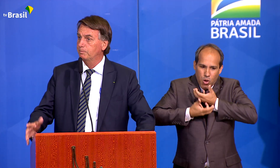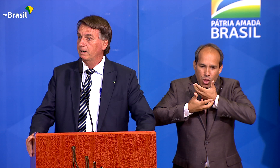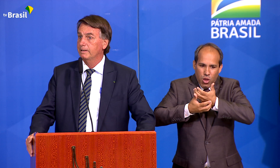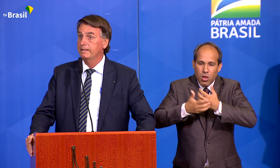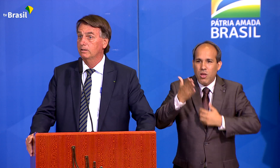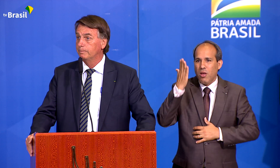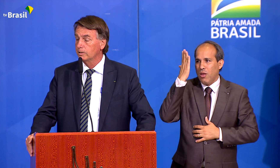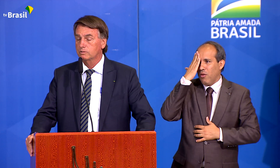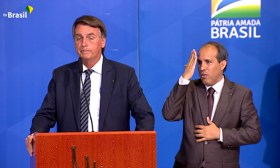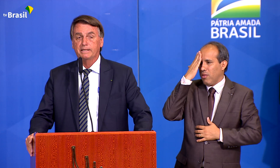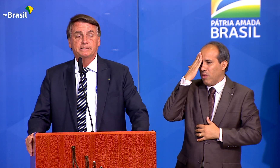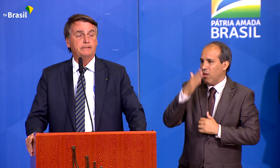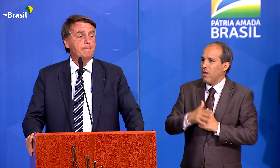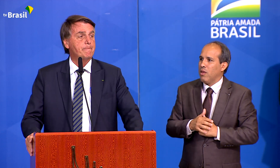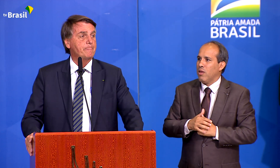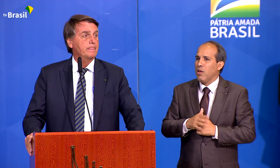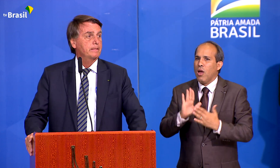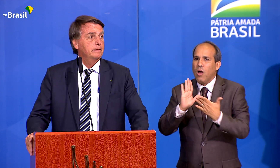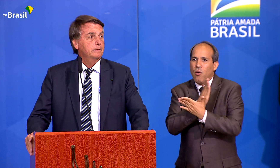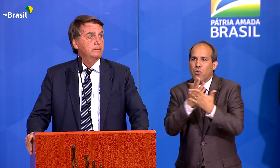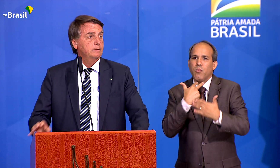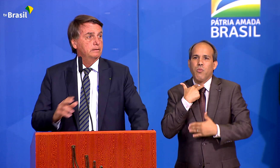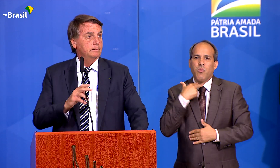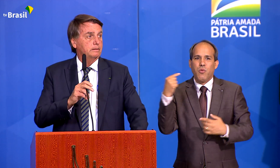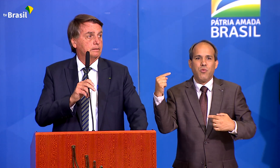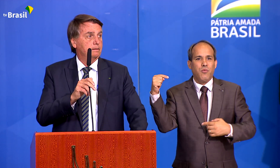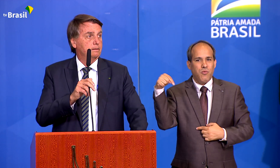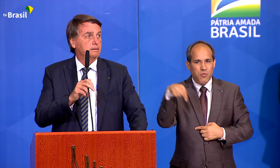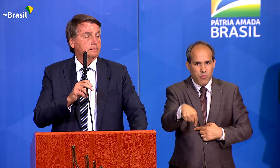eu sei que muito parlamentar não pode comparecer